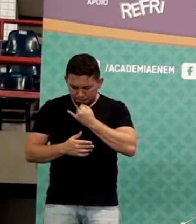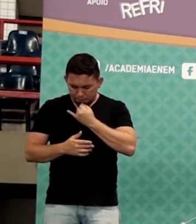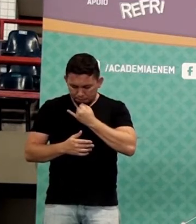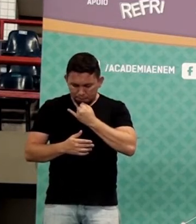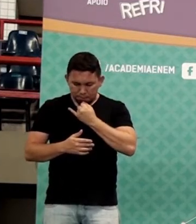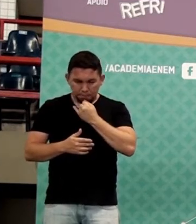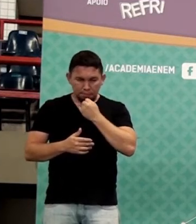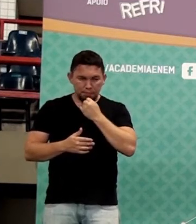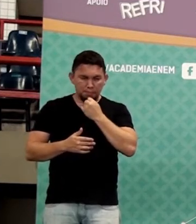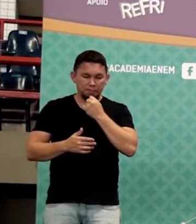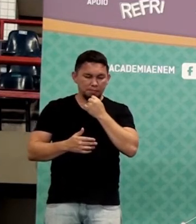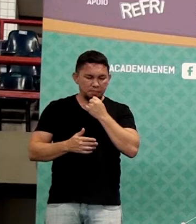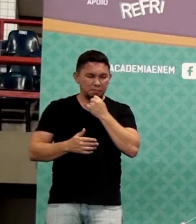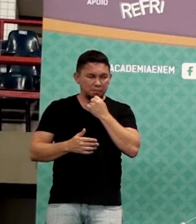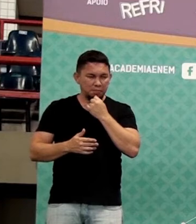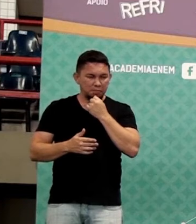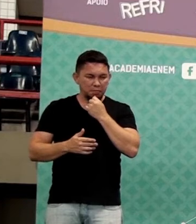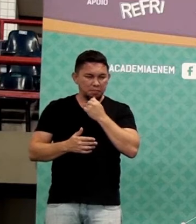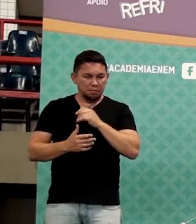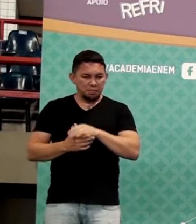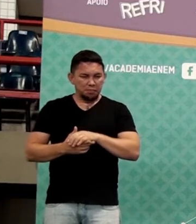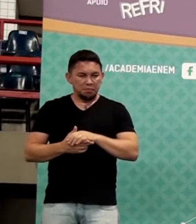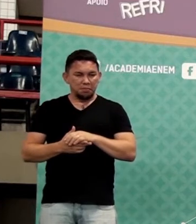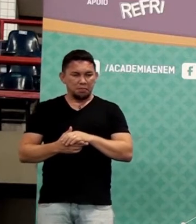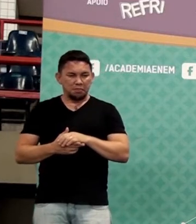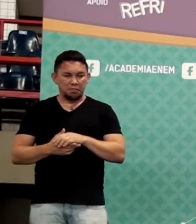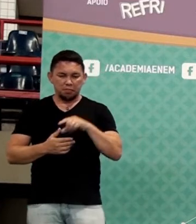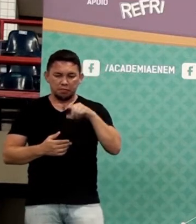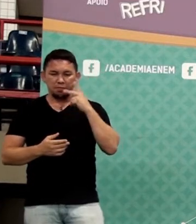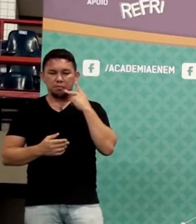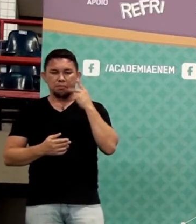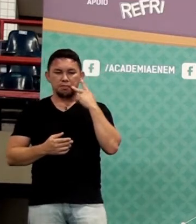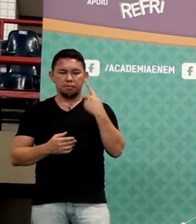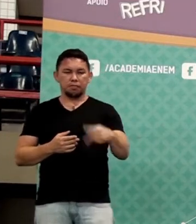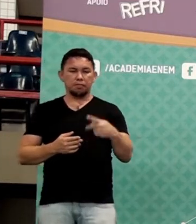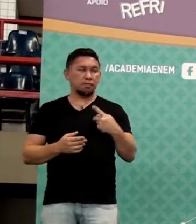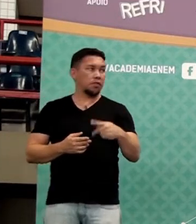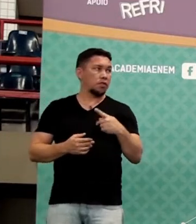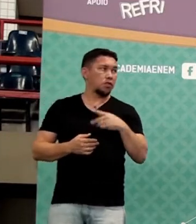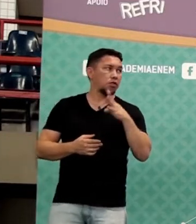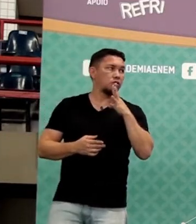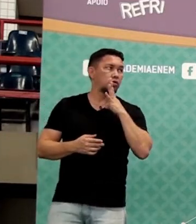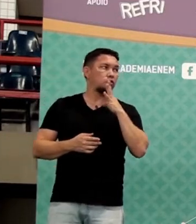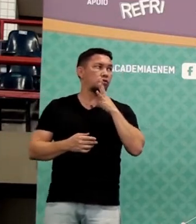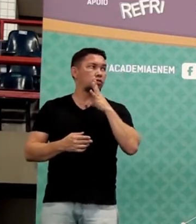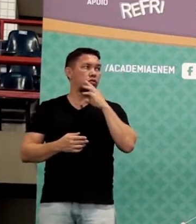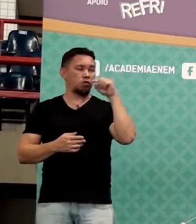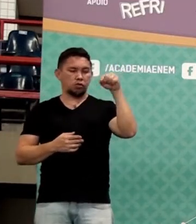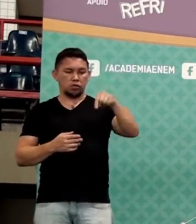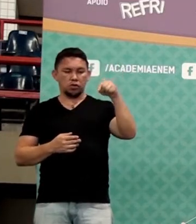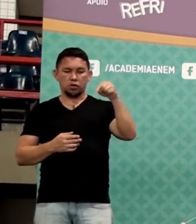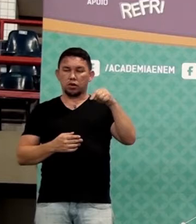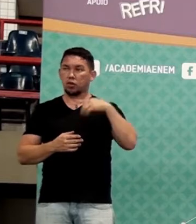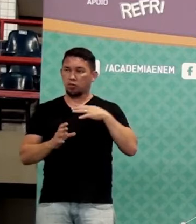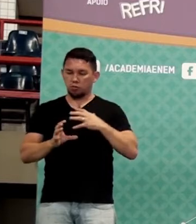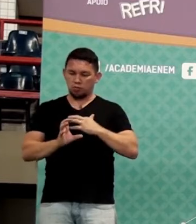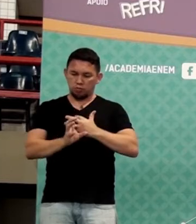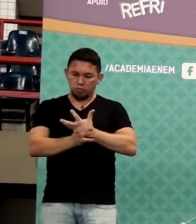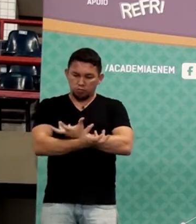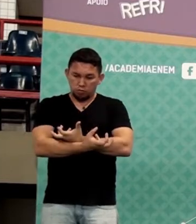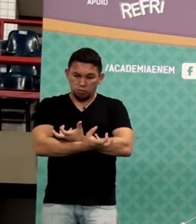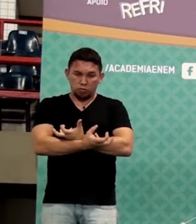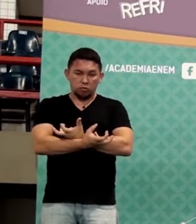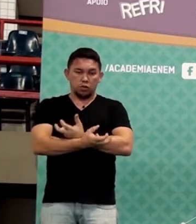aqui nessa coisa triste. Vocês sabem que o Ceará é conhecido como um lugar de seca.